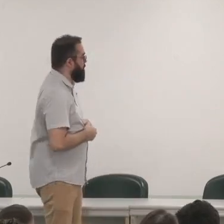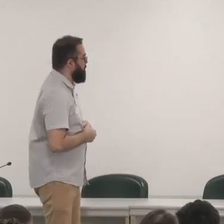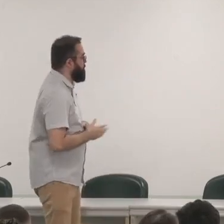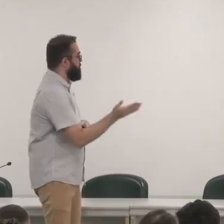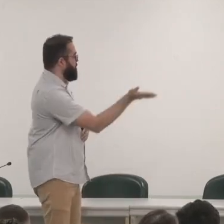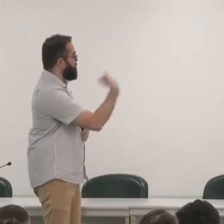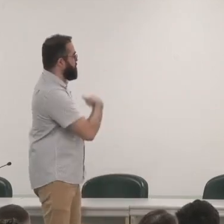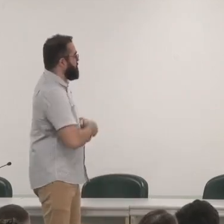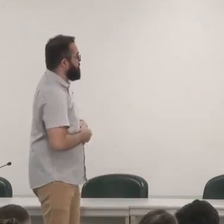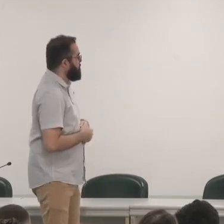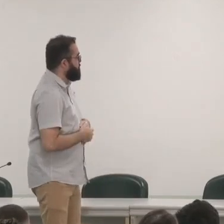capital teresina.